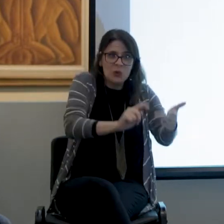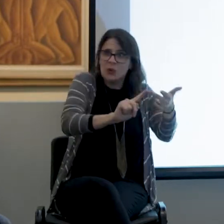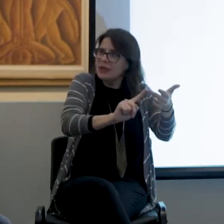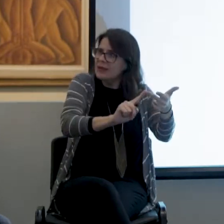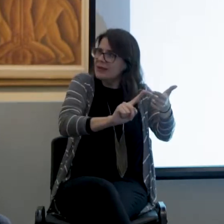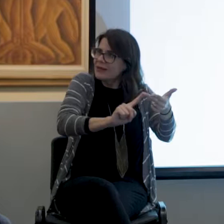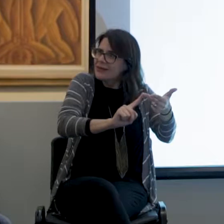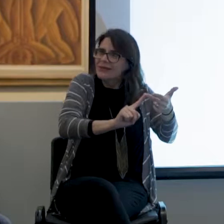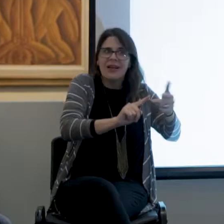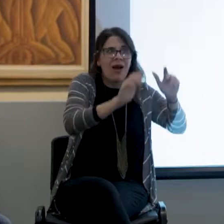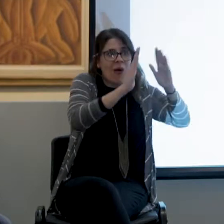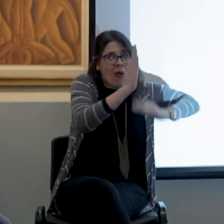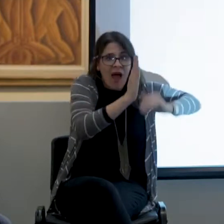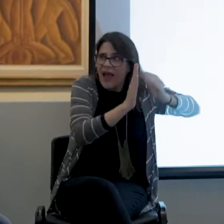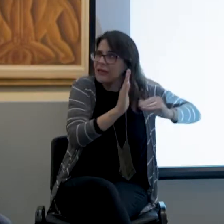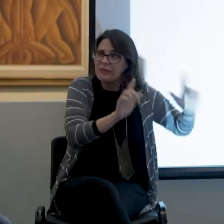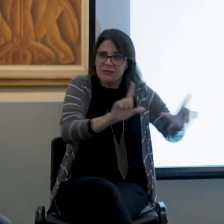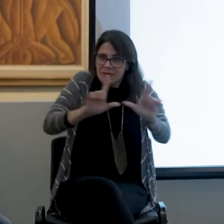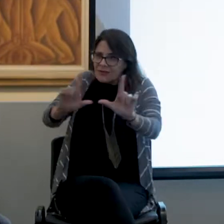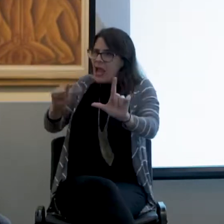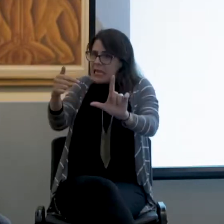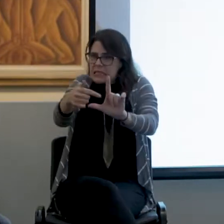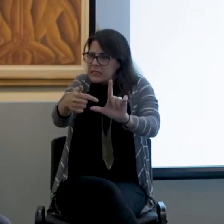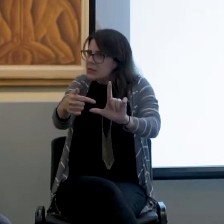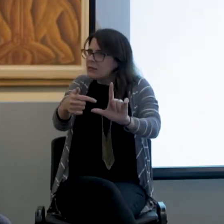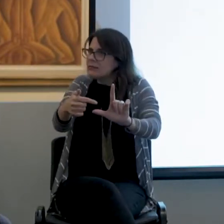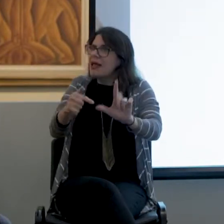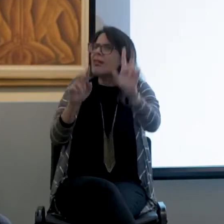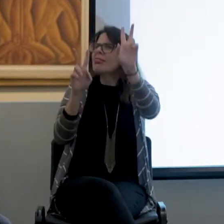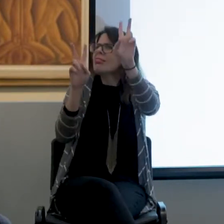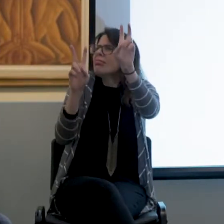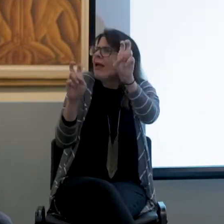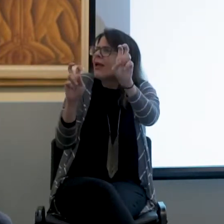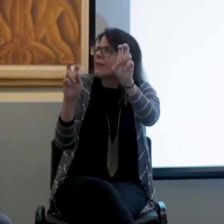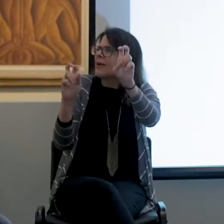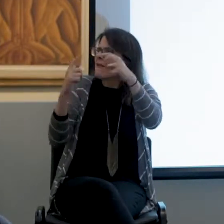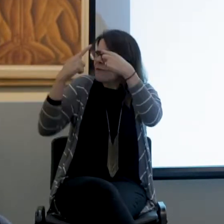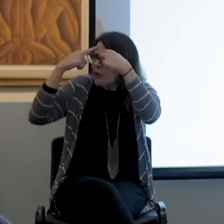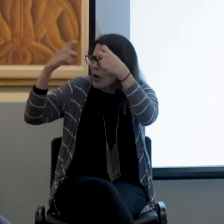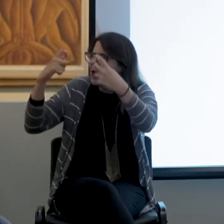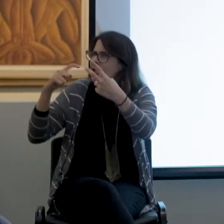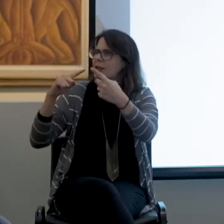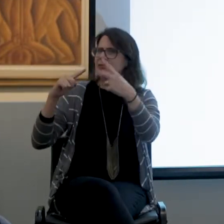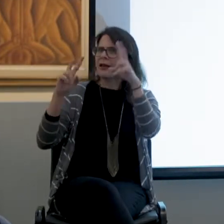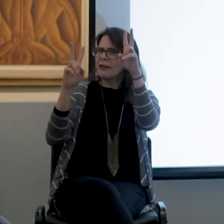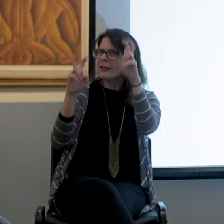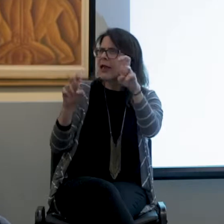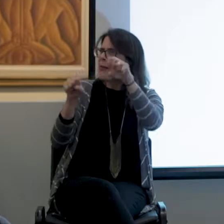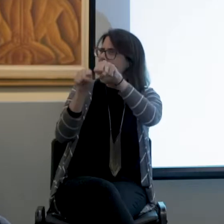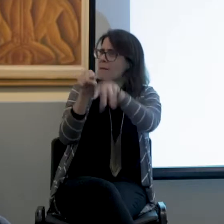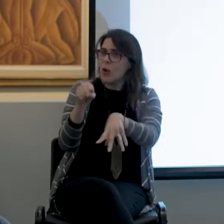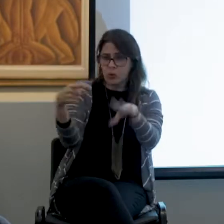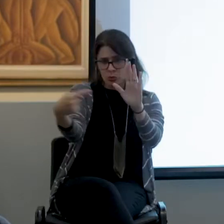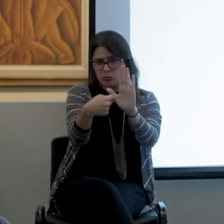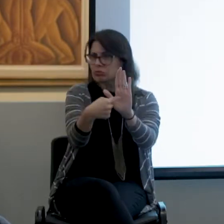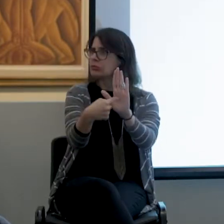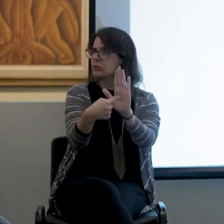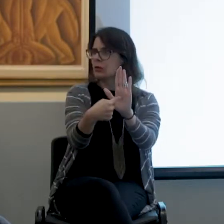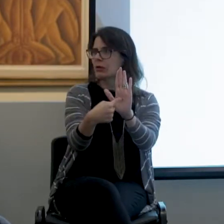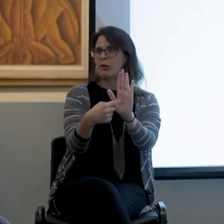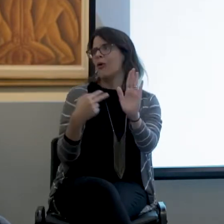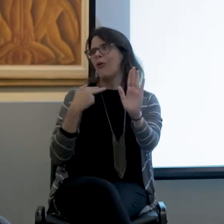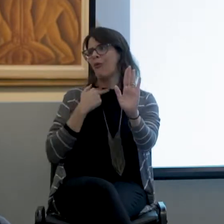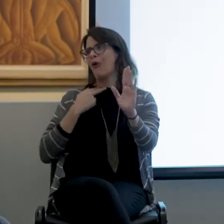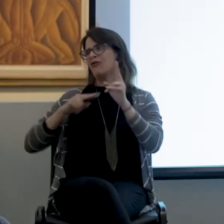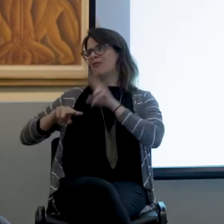entender? Essa é a discussão da tal da autonomia conquistada, né? Que é discutível também, mas